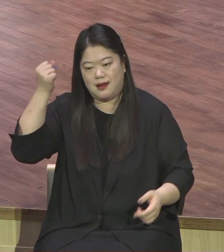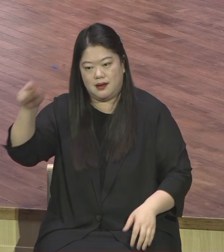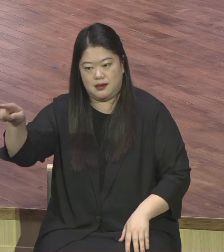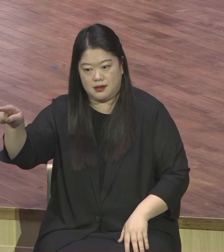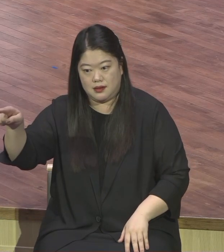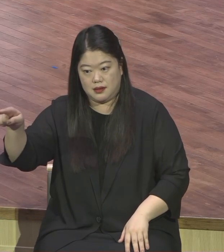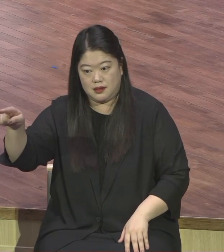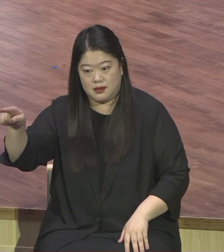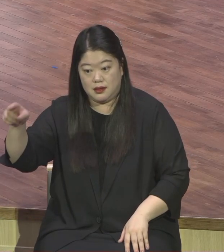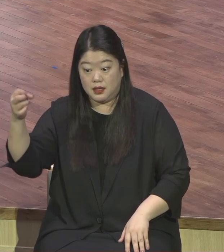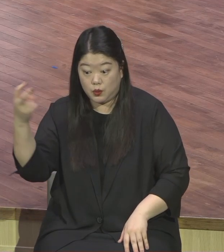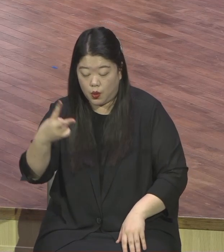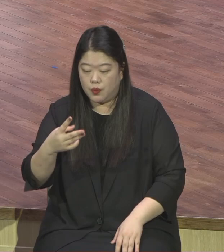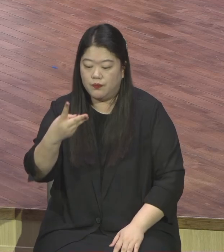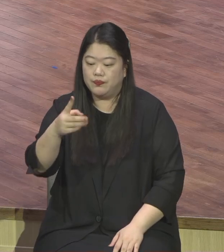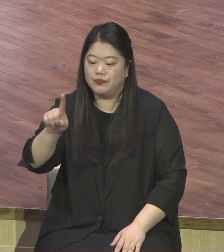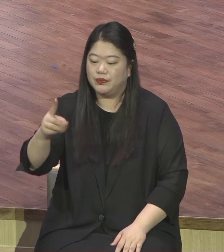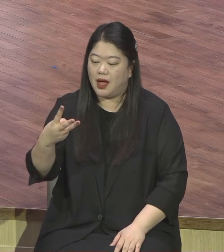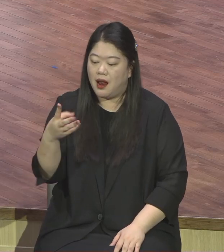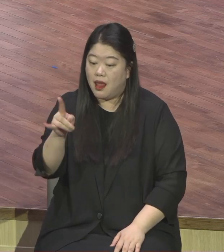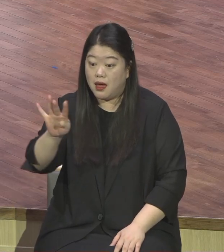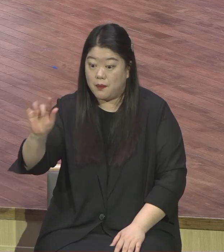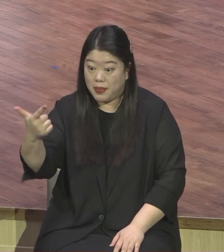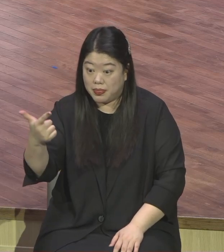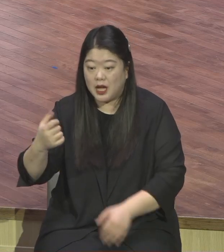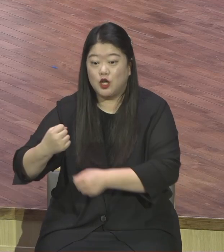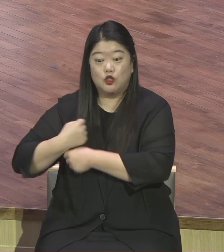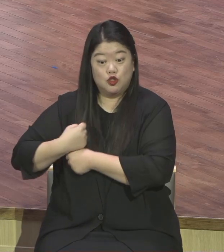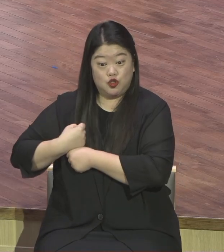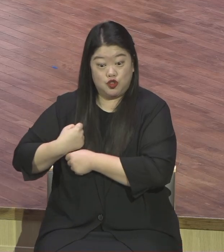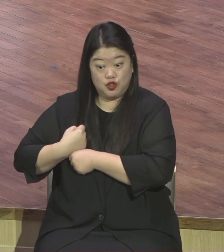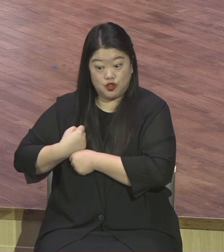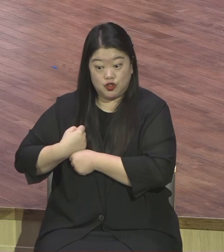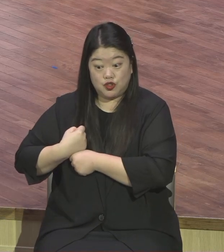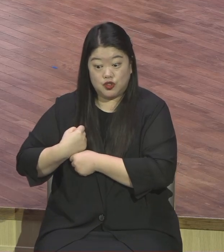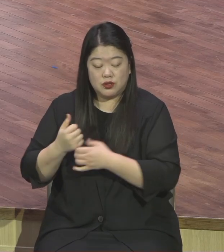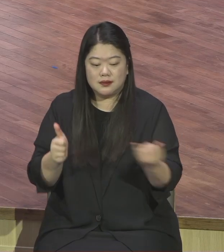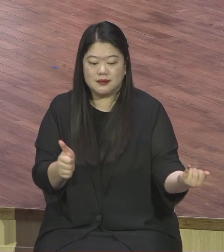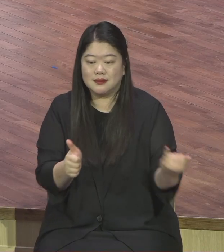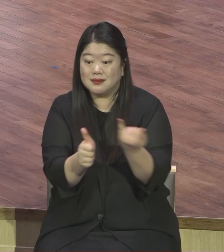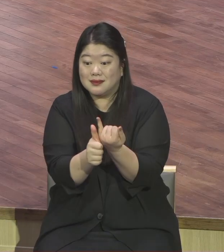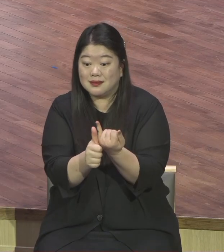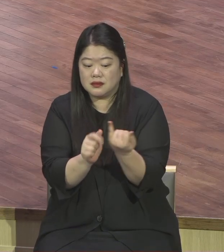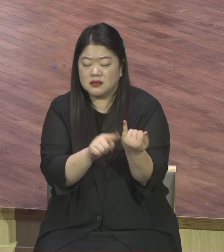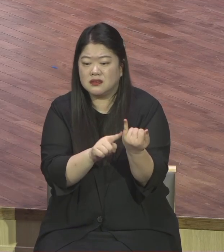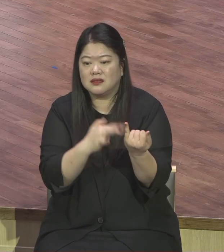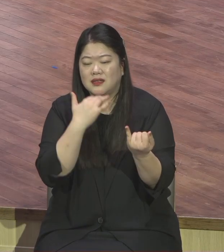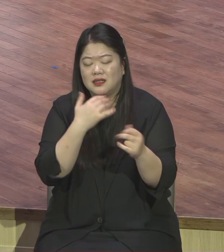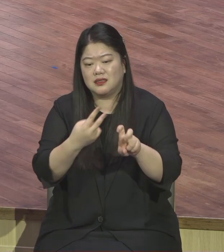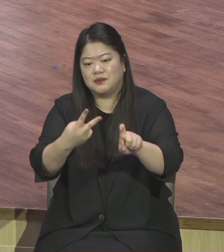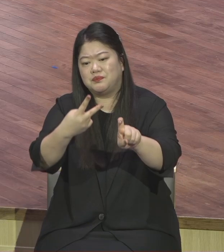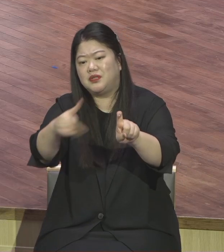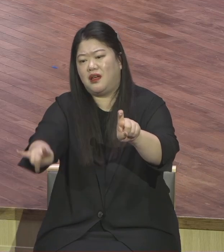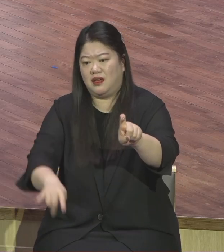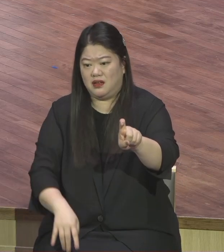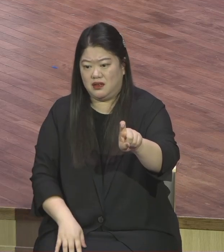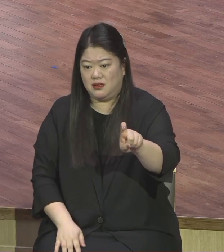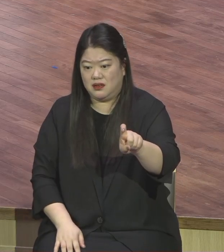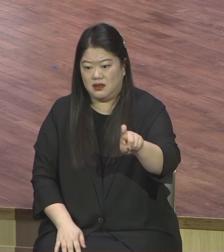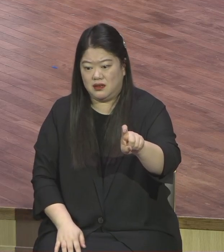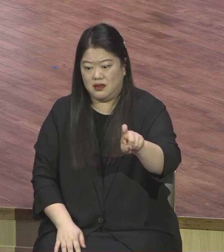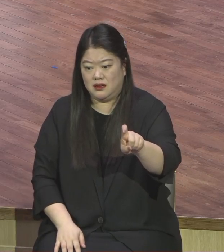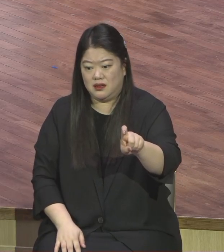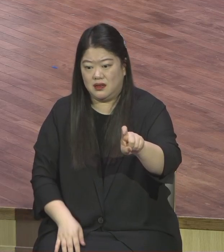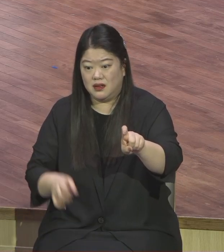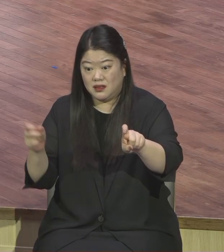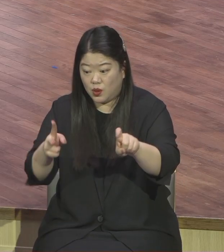10대 아이들을 탈레반들이 말이요, 강제 결혼시켜버려요. 한 남자, 여자들이 많아요.